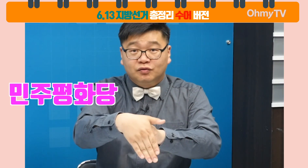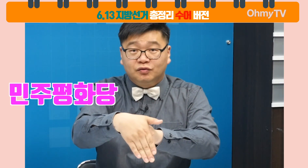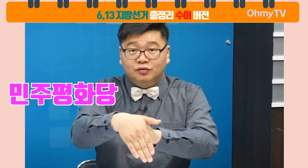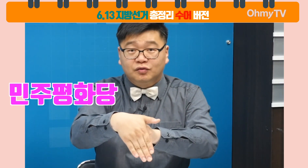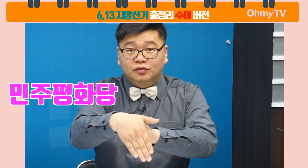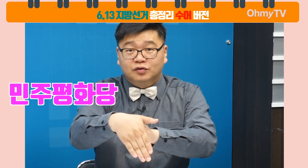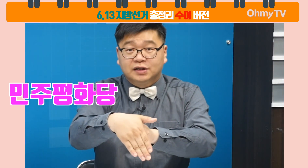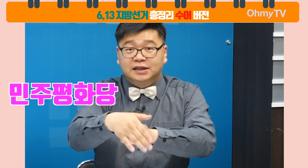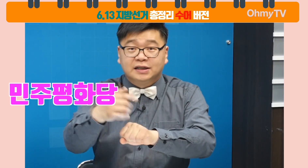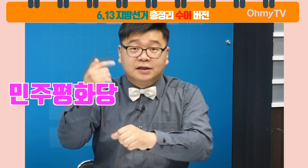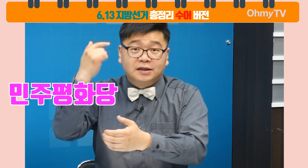민주,